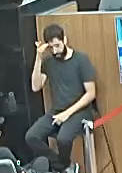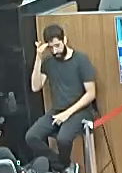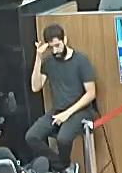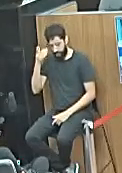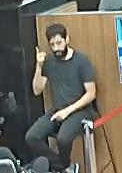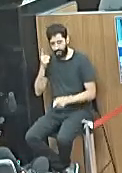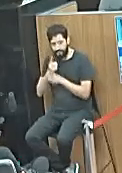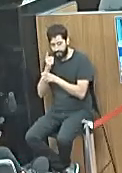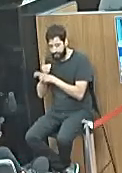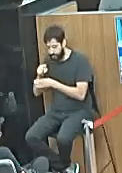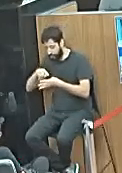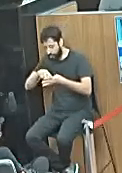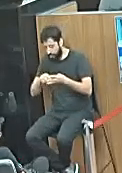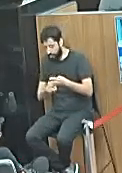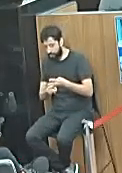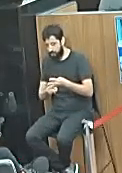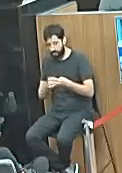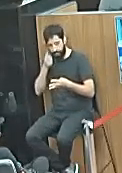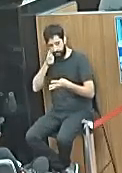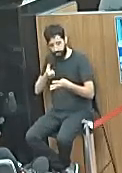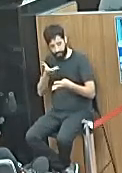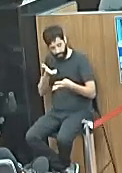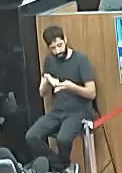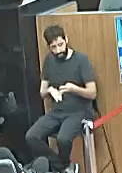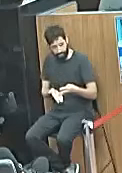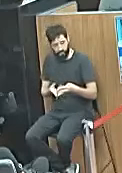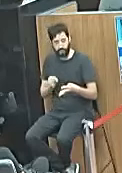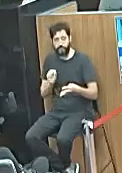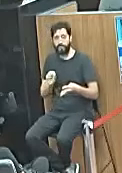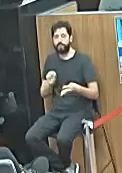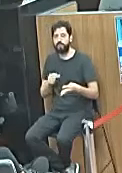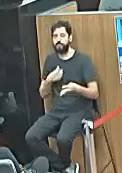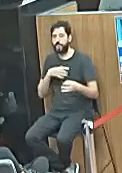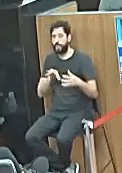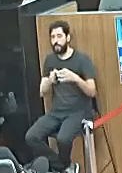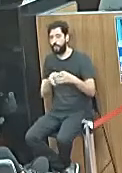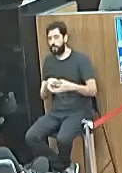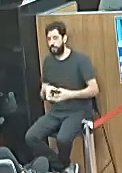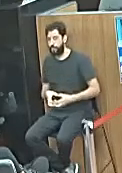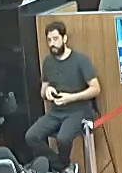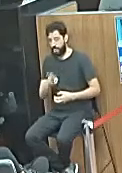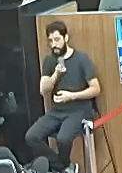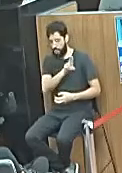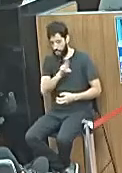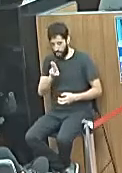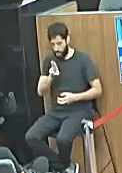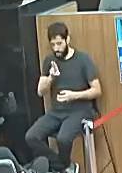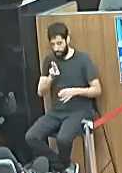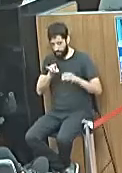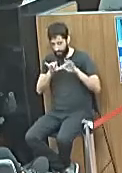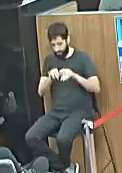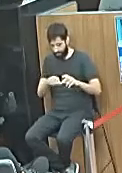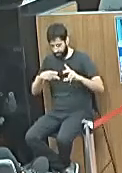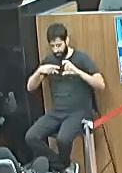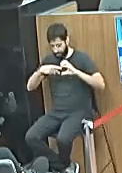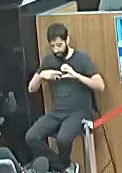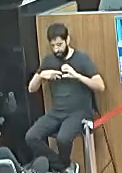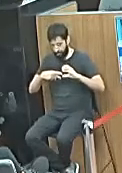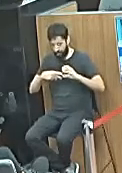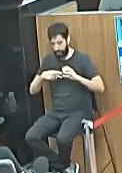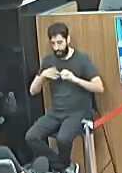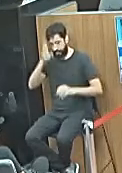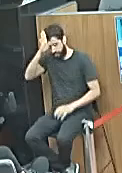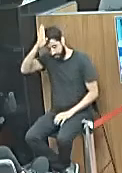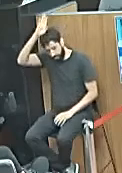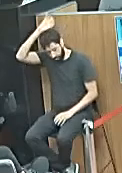identificou quatro áreas de interesse que conformarão subgrupos nomeação dos escrivães da polícia civil corpo de